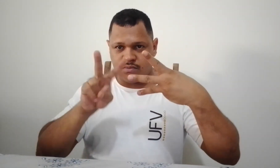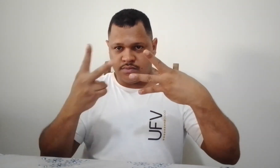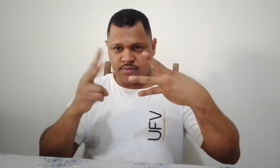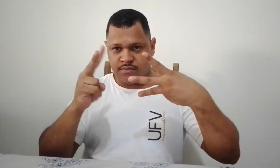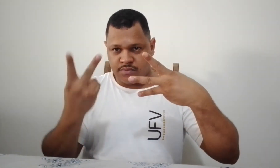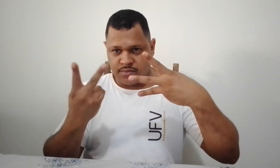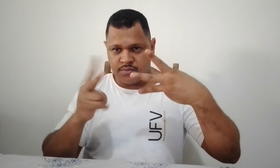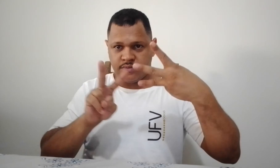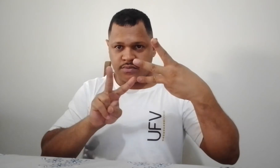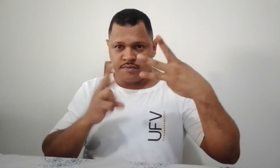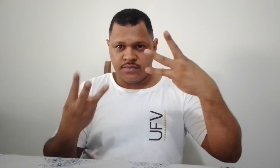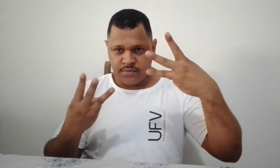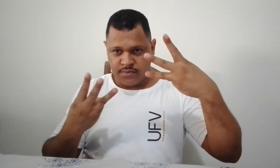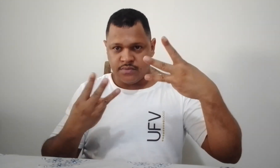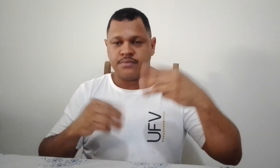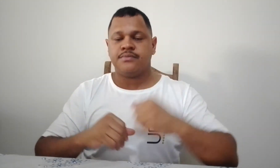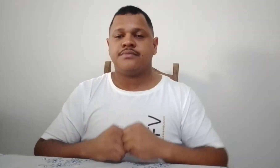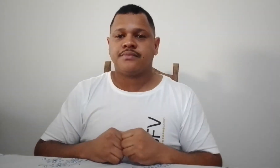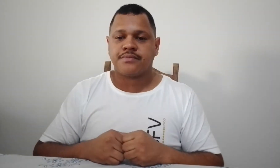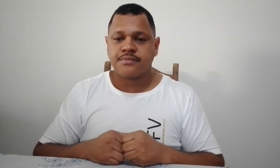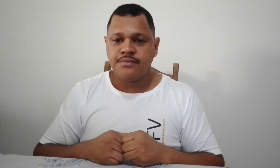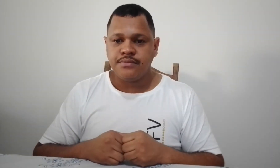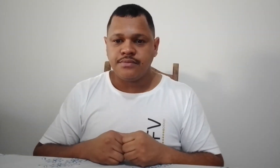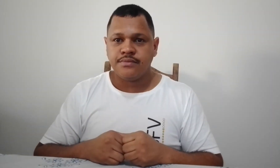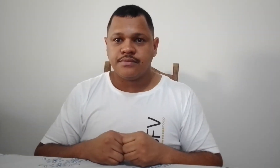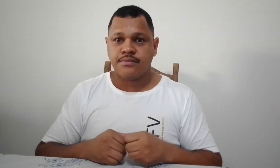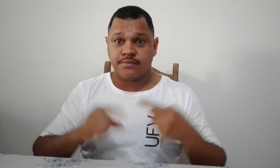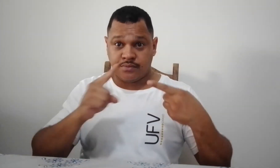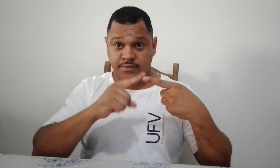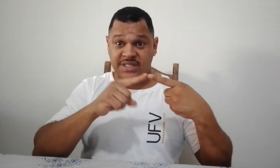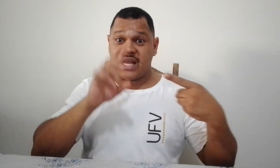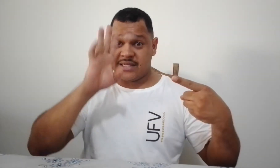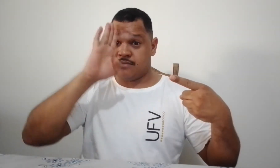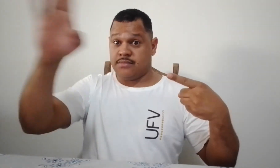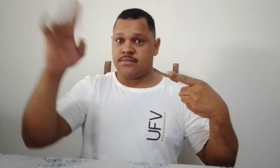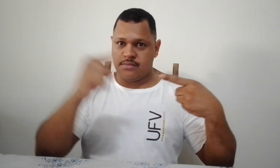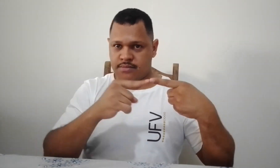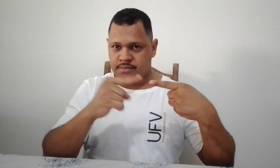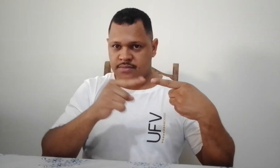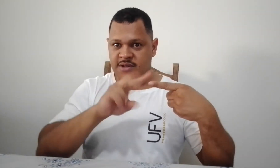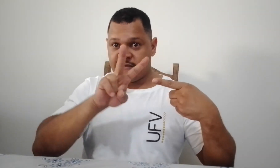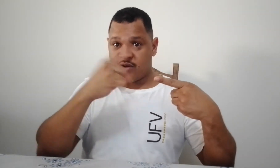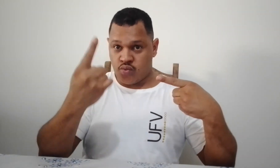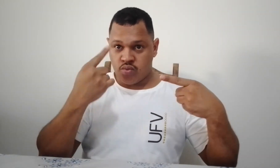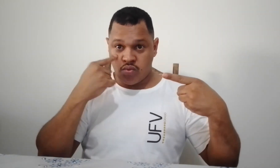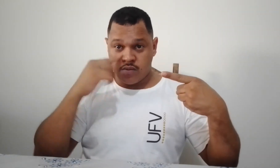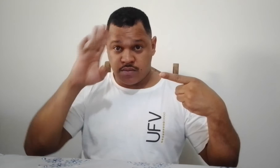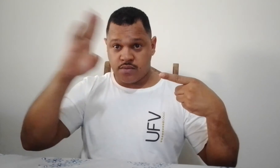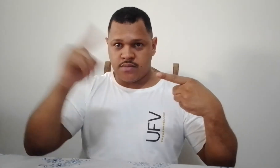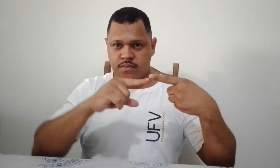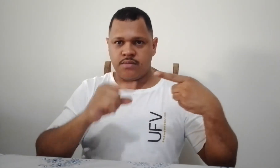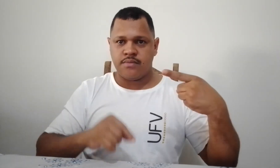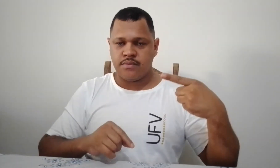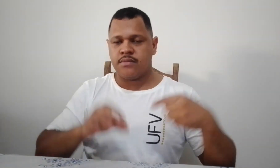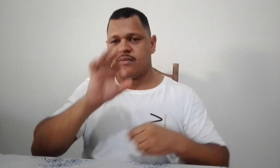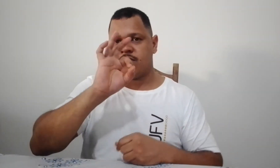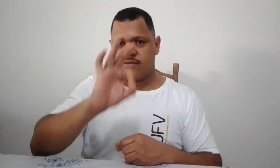V3. Se eu tomar V1 como referência, olha só como fica. Φ de V2